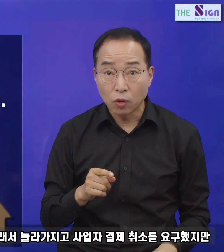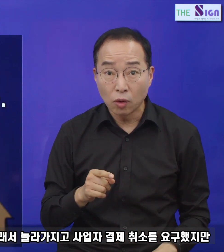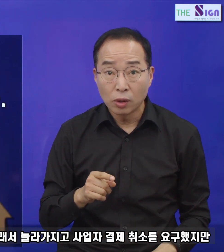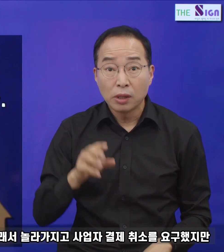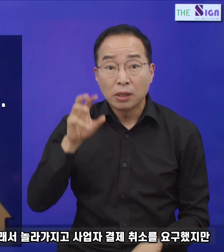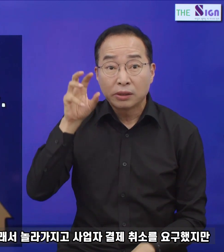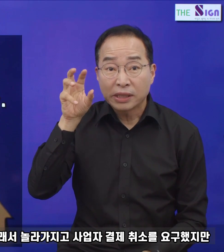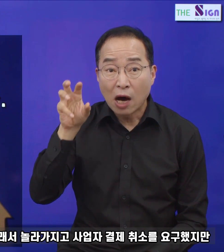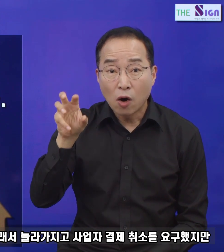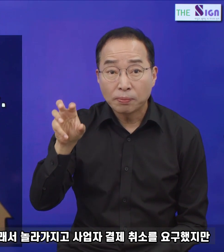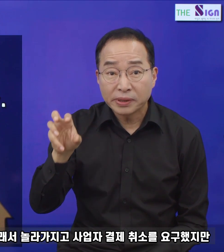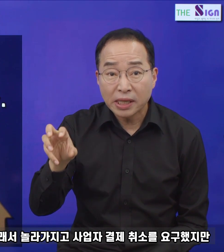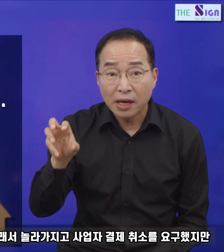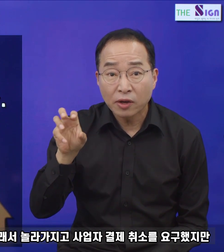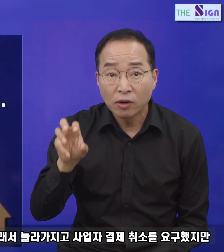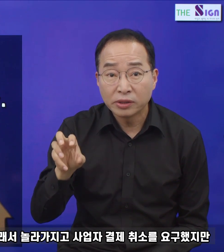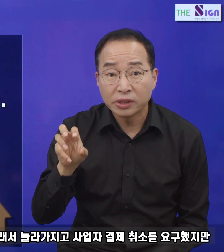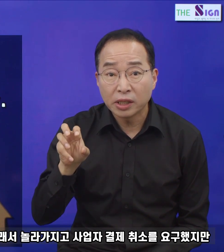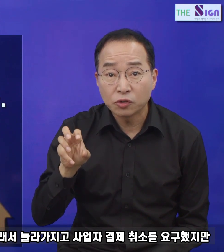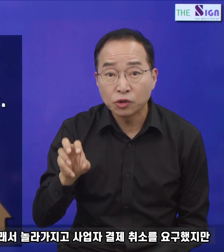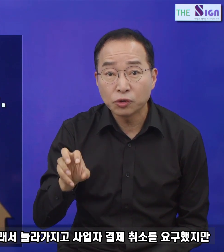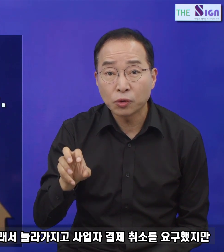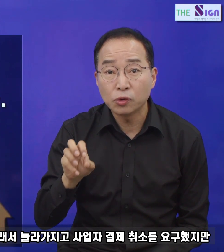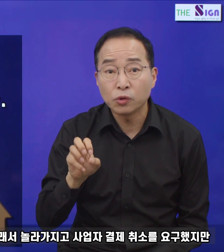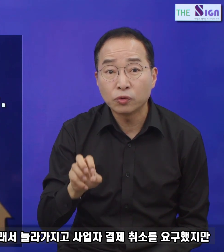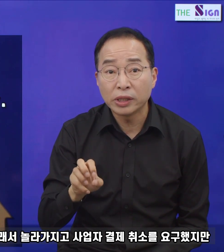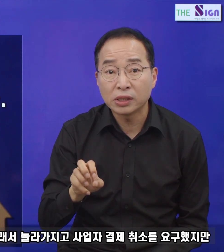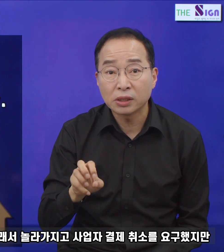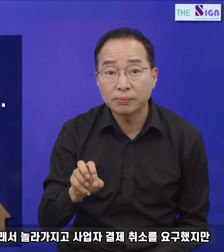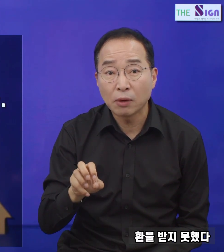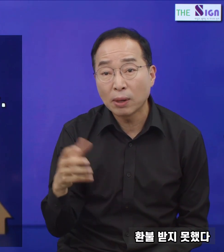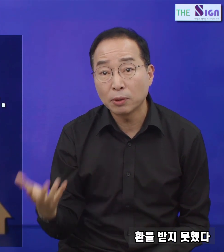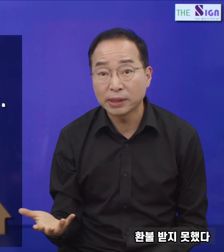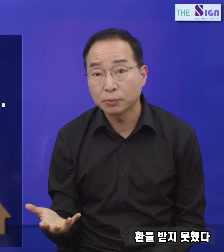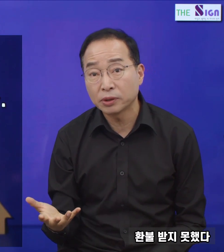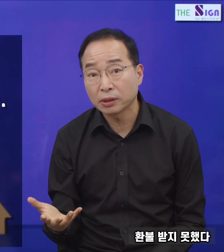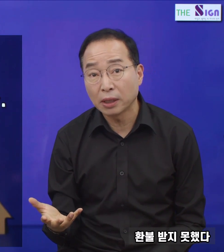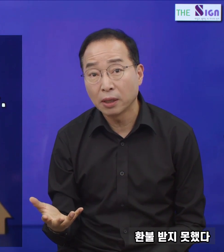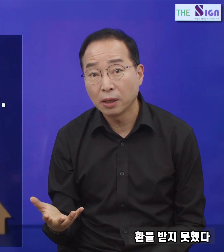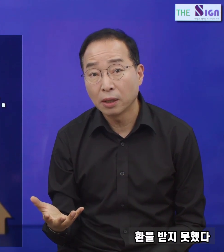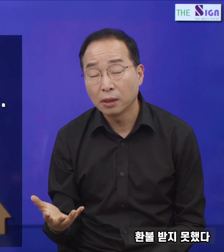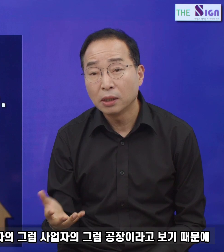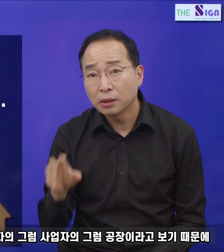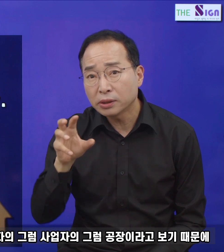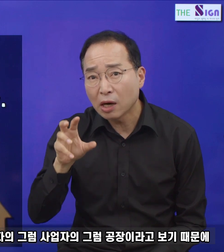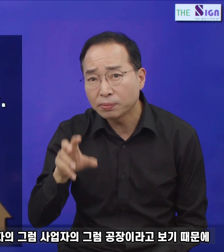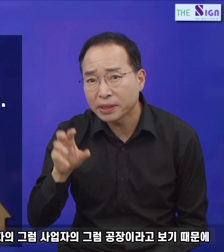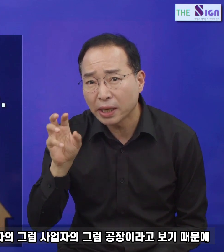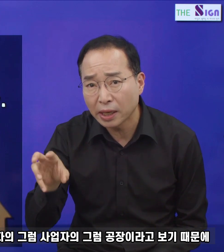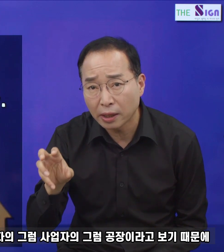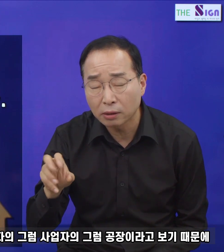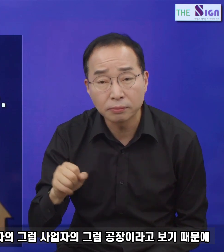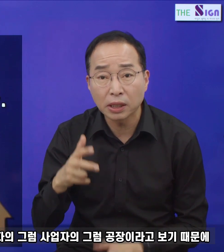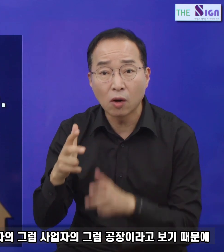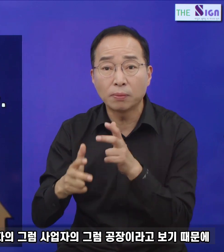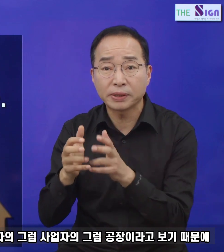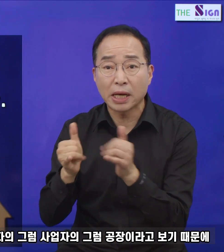눌러가지고 사업자 결제 취소를 요구했지만 환불받지 못했다. 그 사업자의